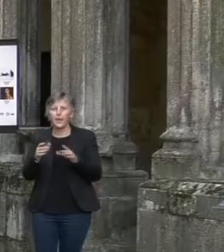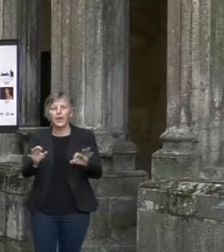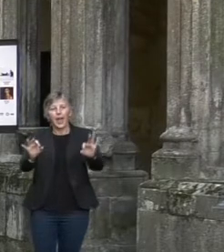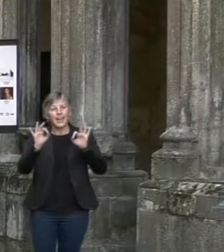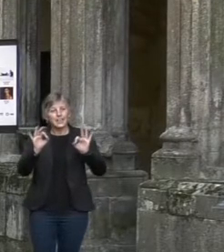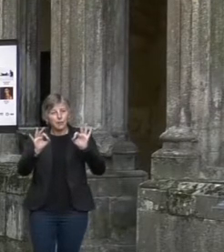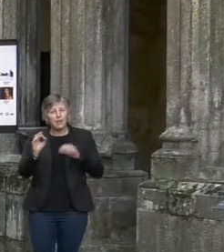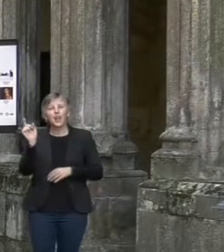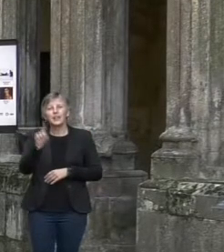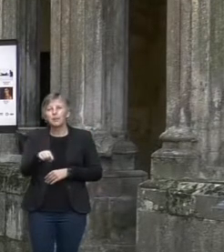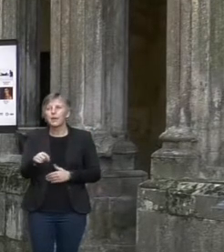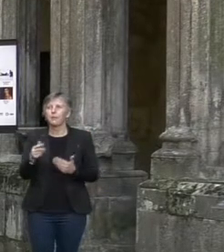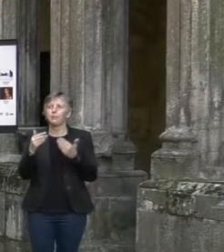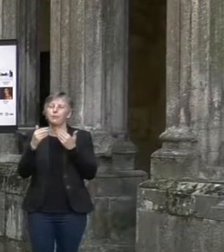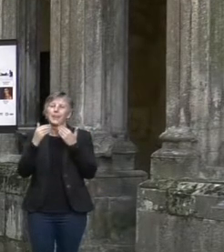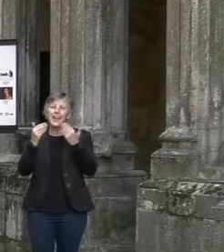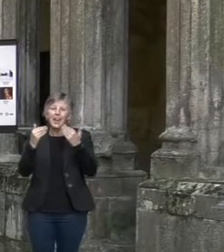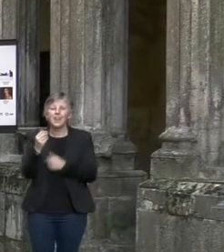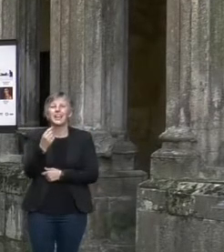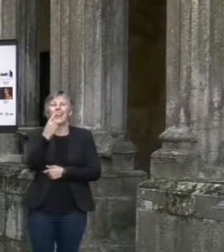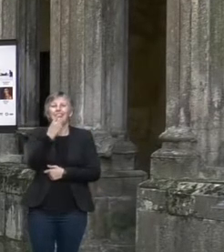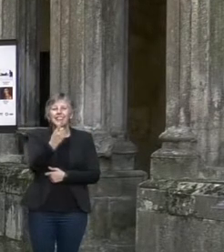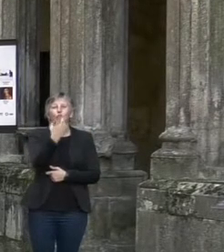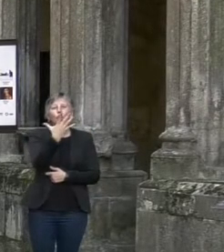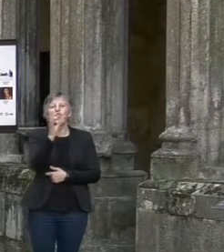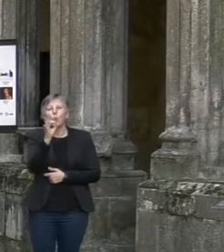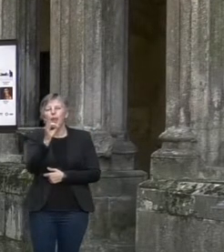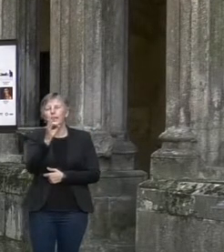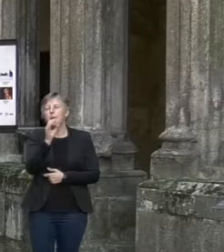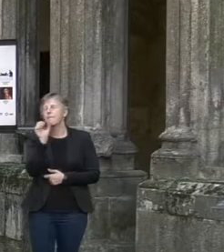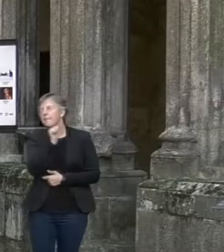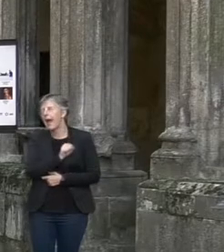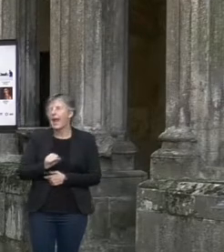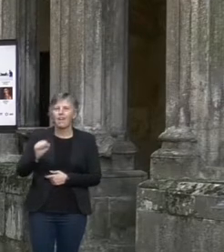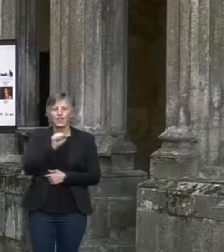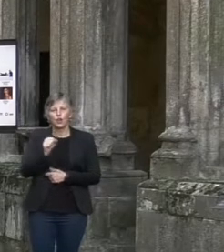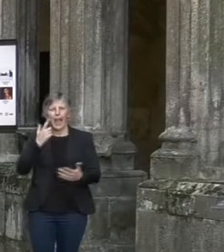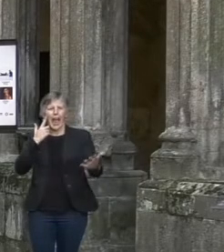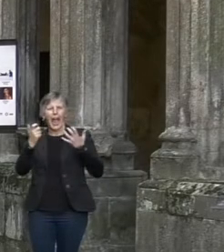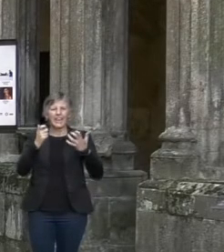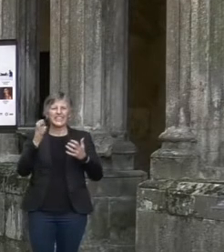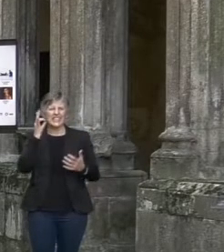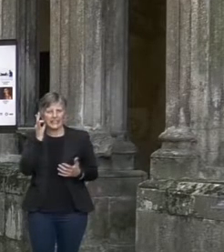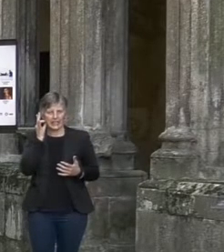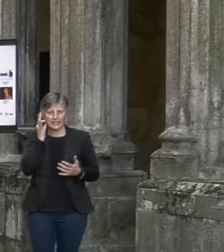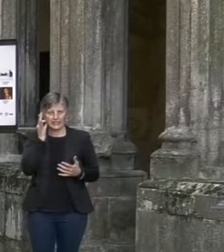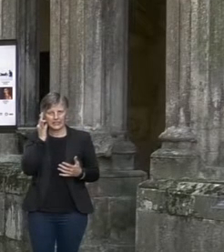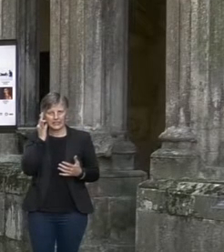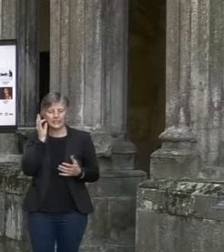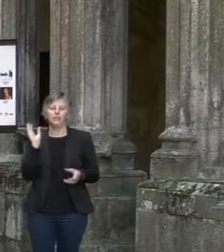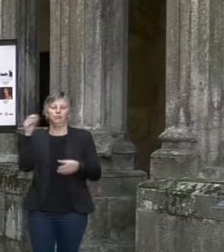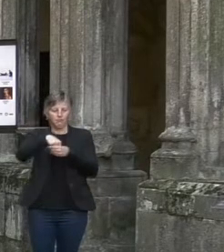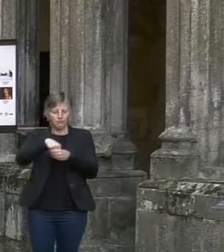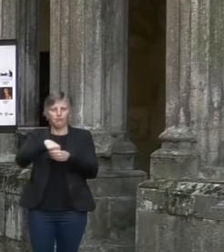particularmente, as 150 maravillosas artistas que van a